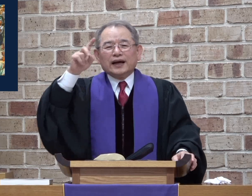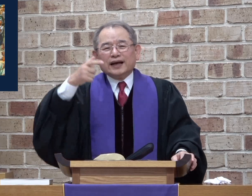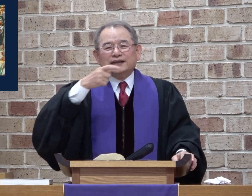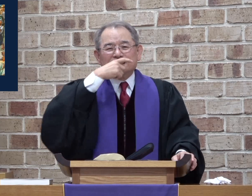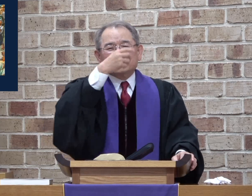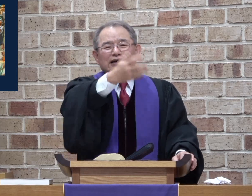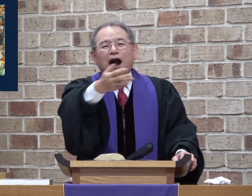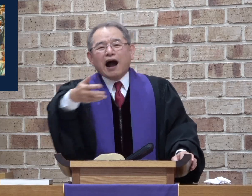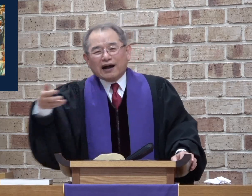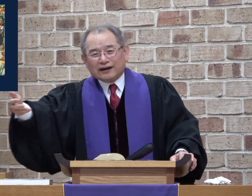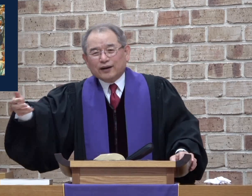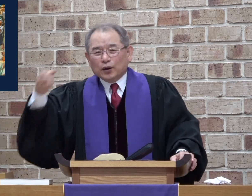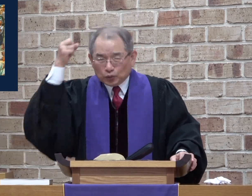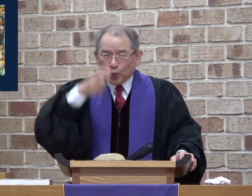요단강을 건널 때의 모습입니다.